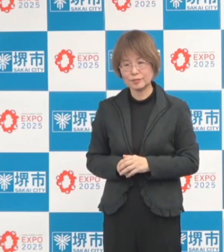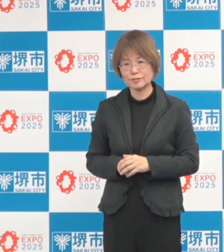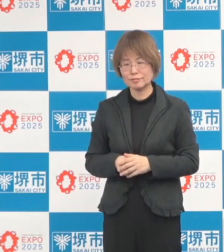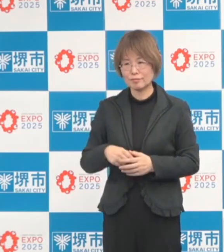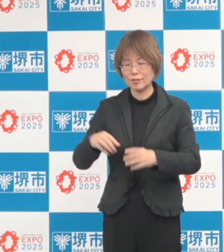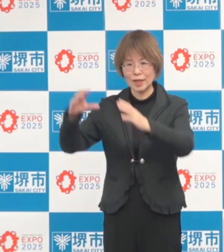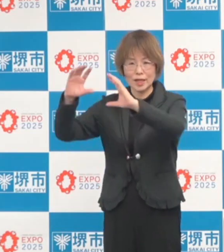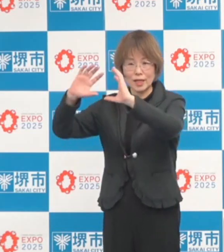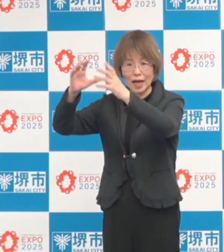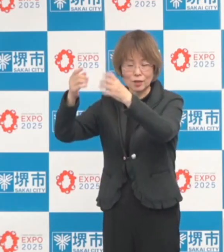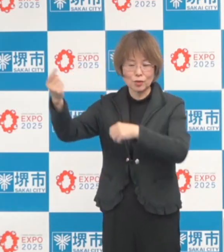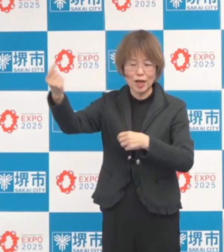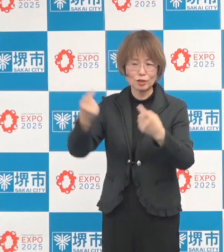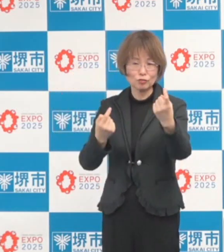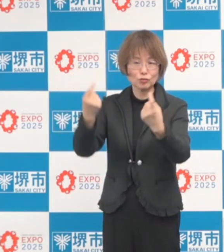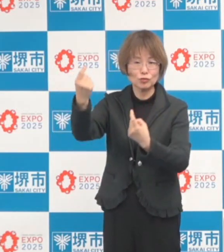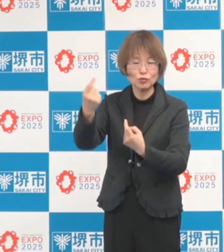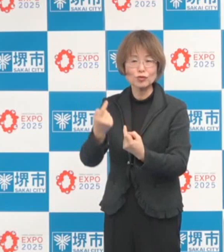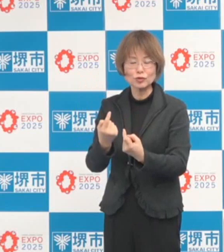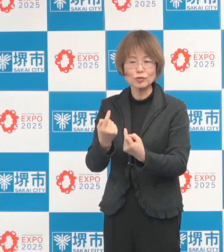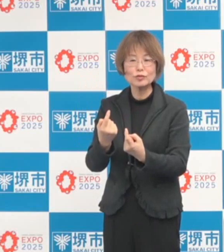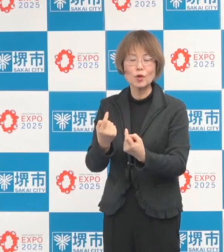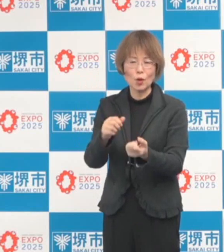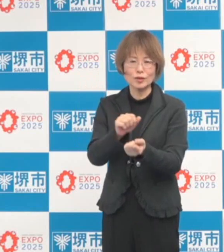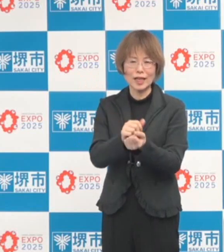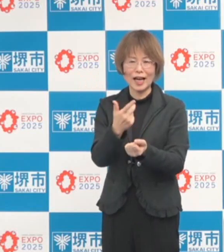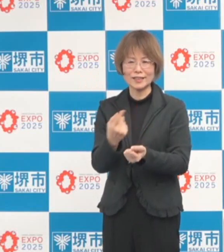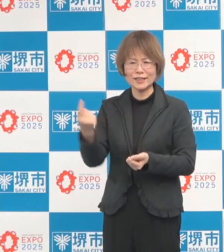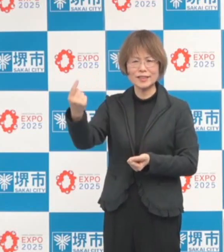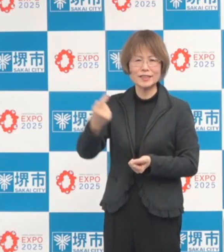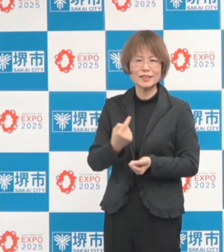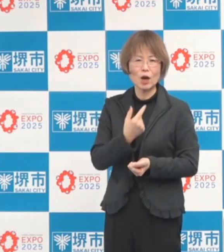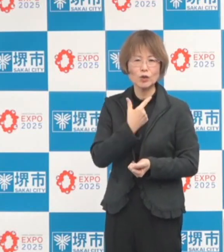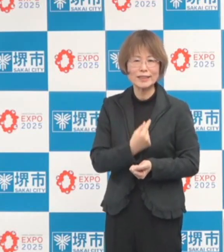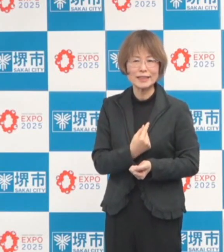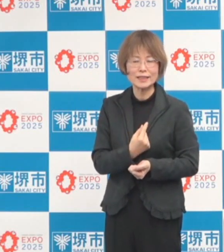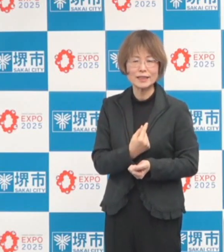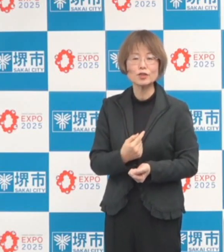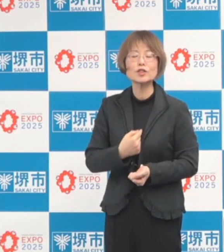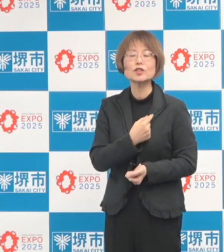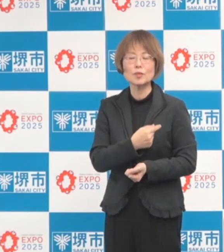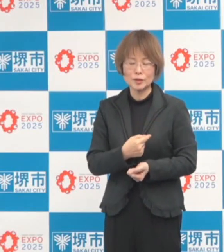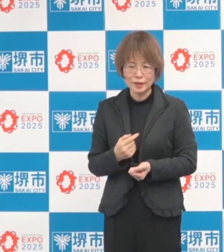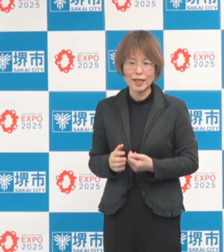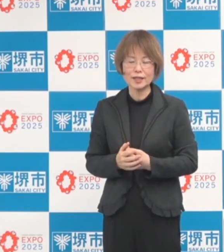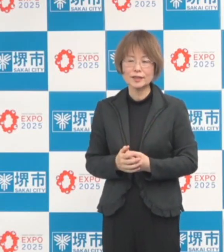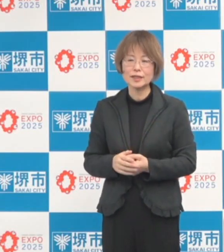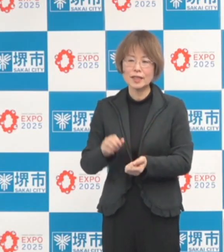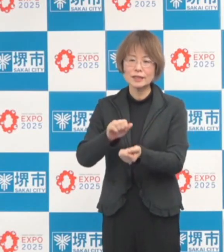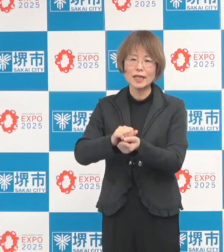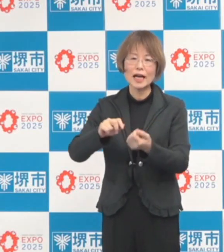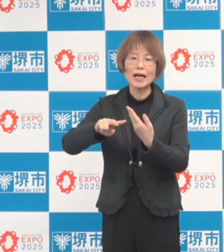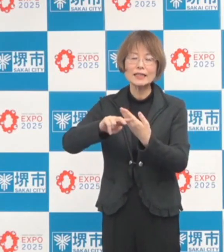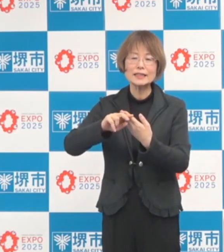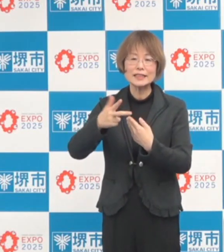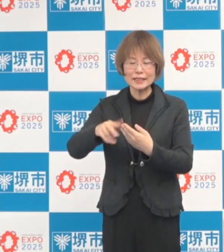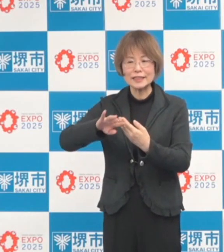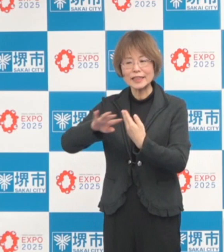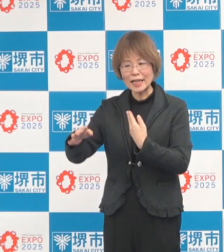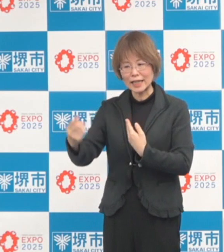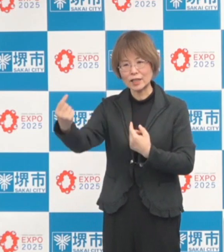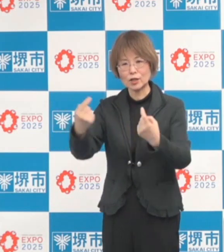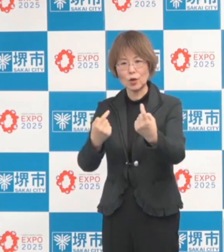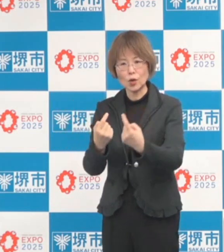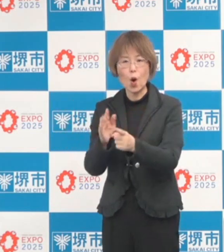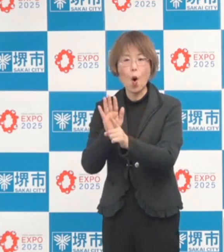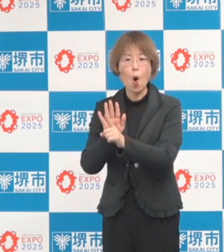む万博の来場者を堺市に来ていただきたいという思いで、市外からの団体ツアーにかかる費用の補助や、